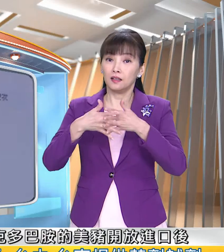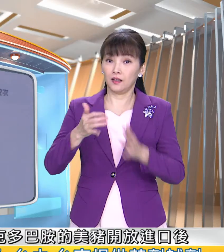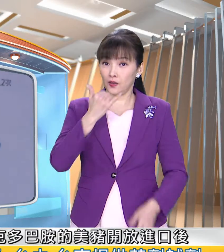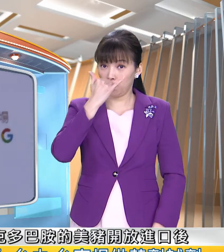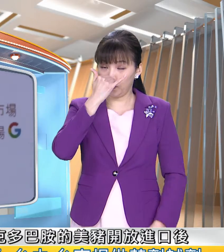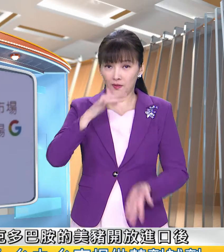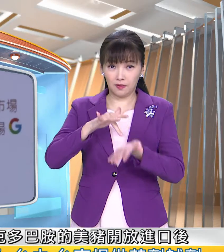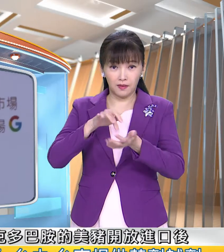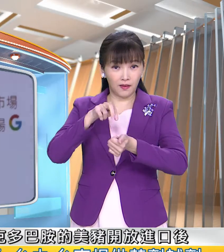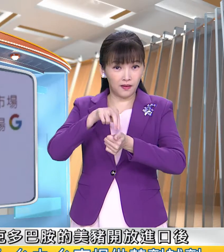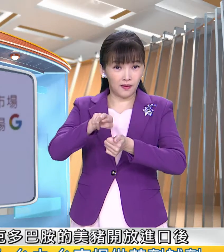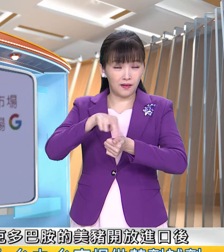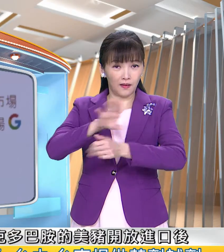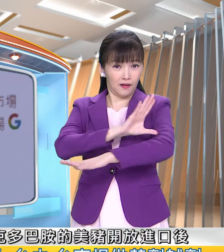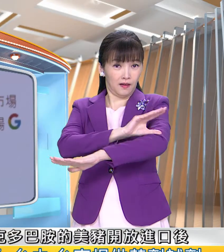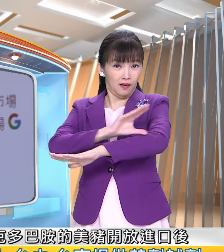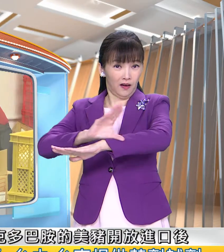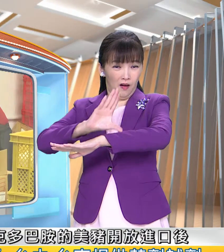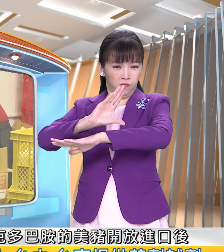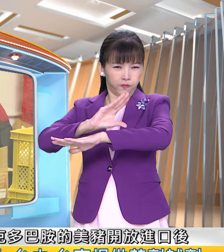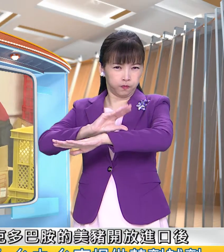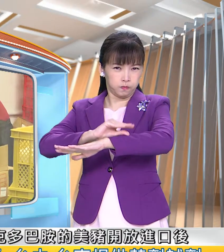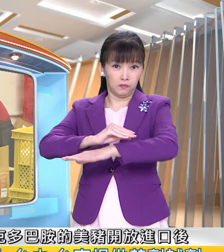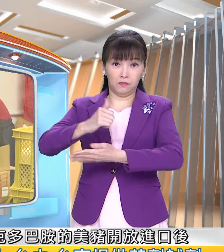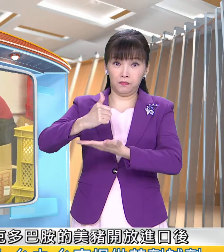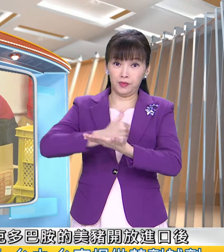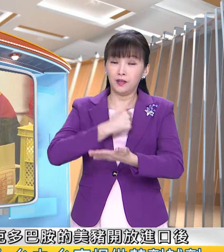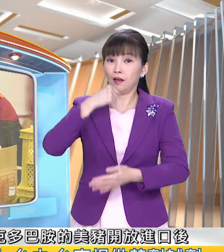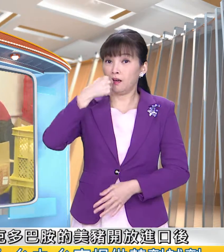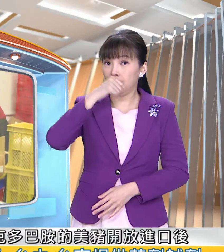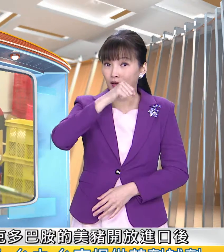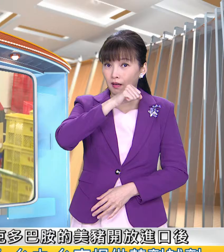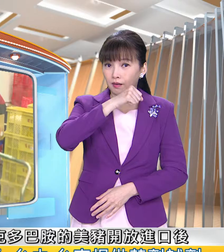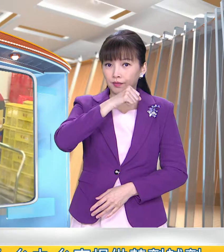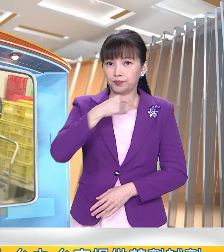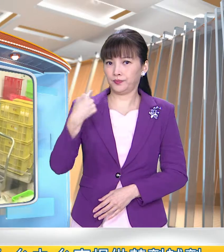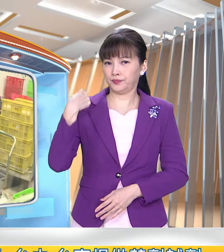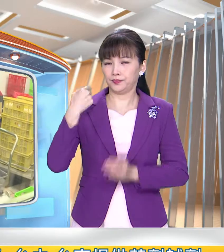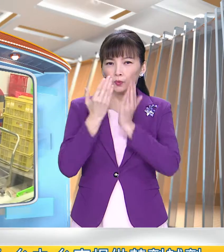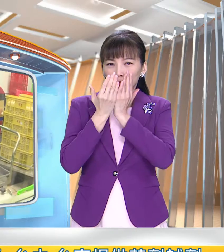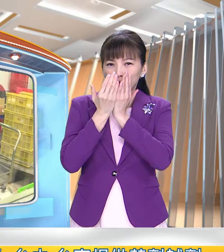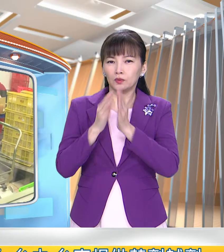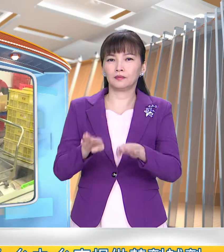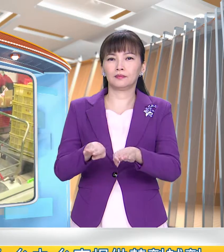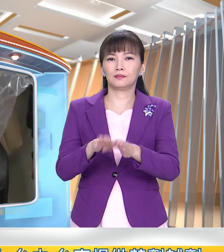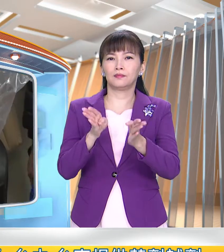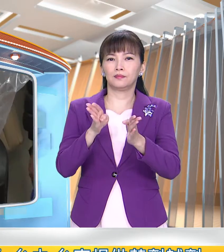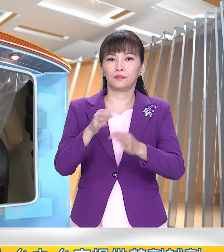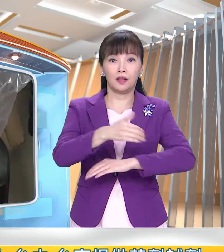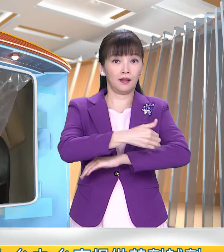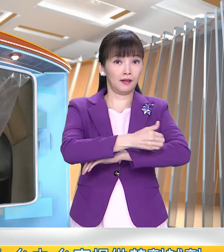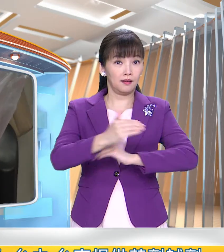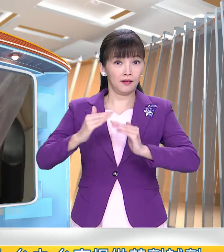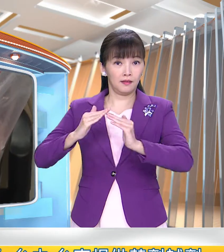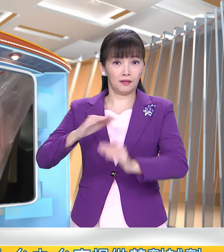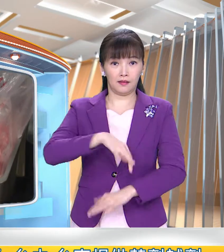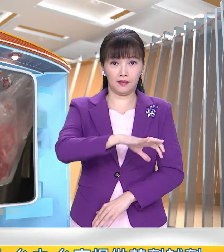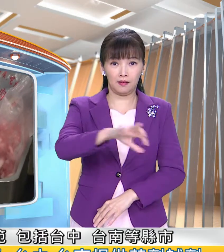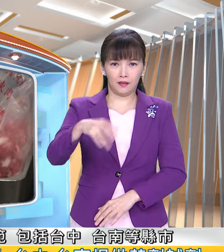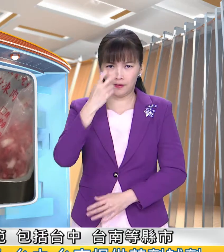昨天是含有莱克多巴胺的美猪开放进口之后，第一个上学日，各县市都